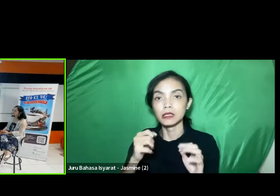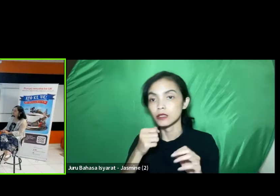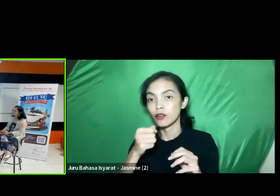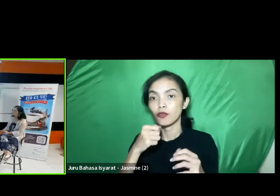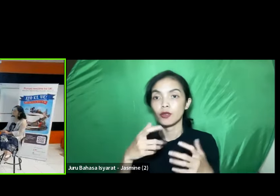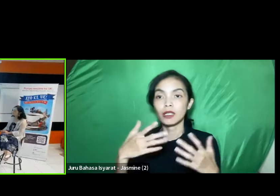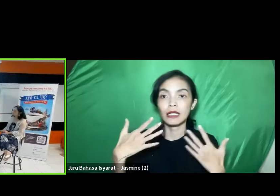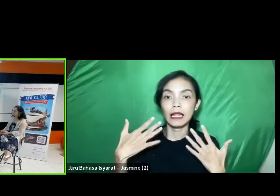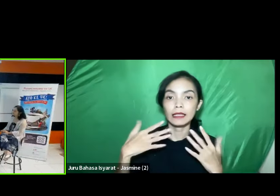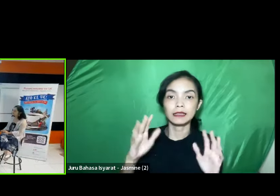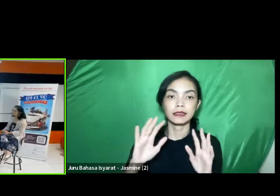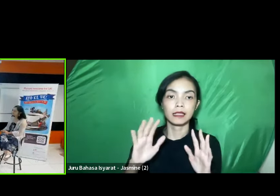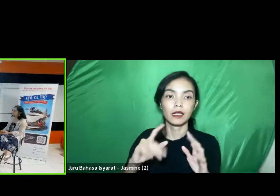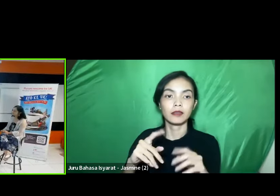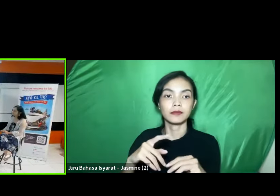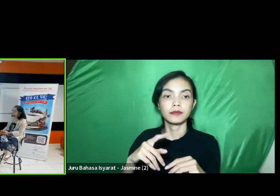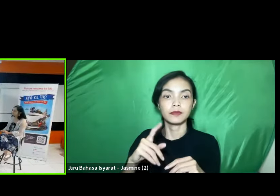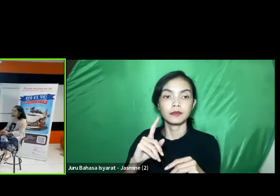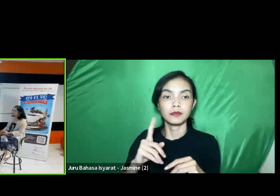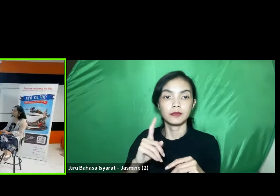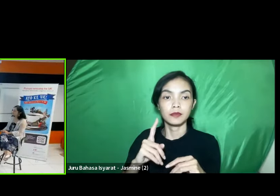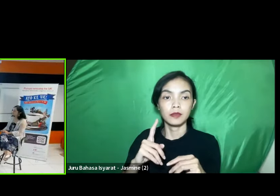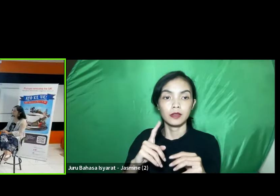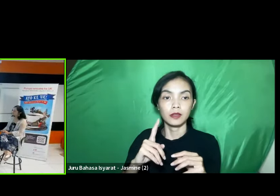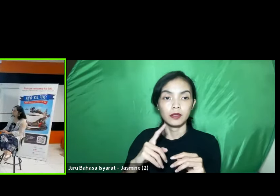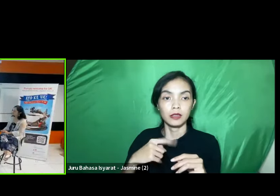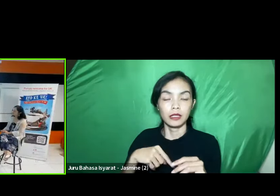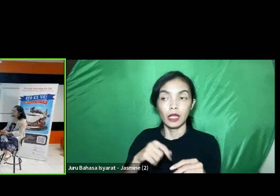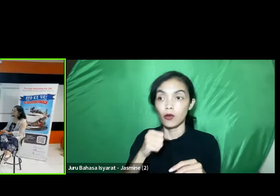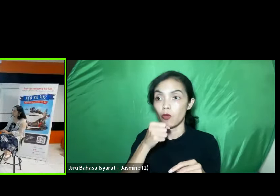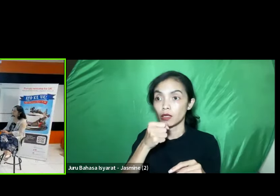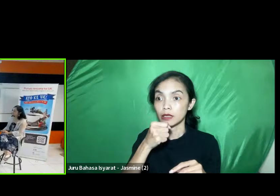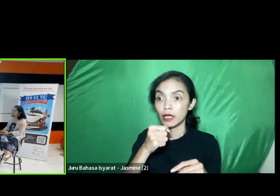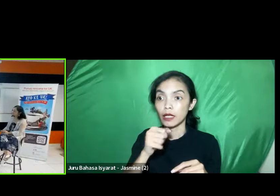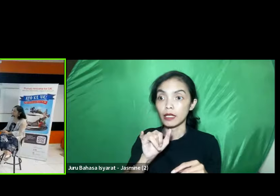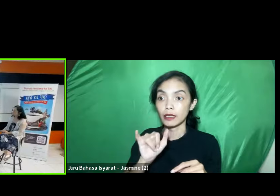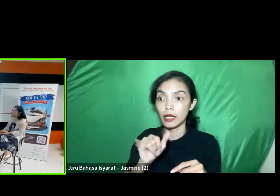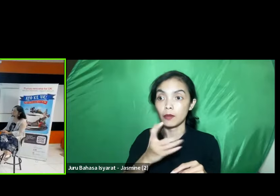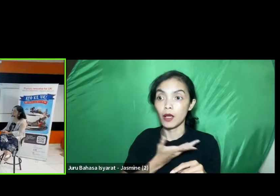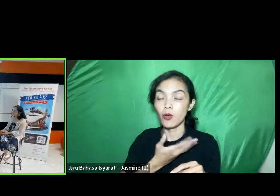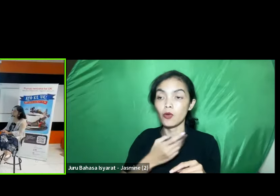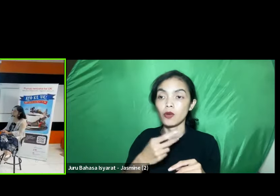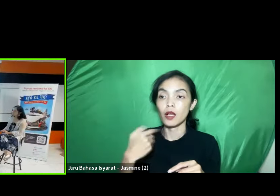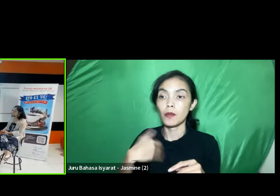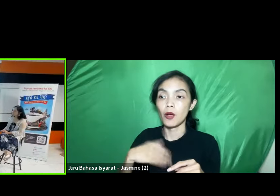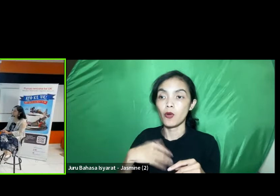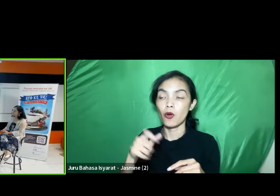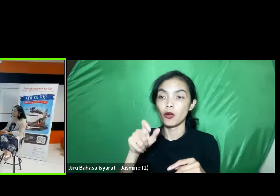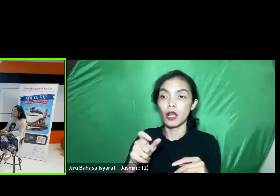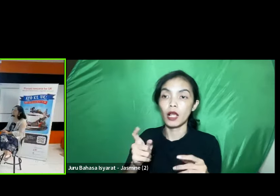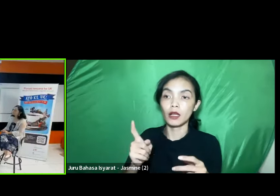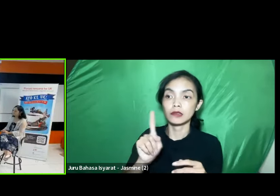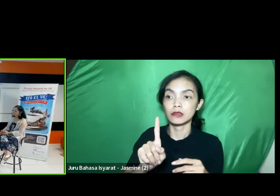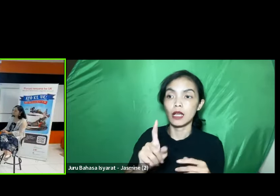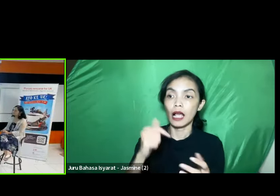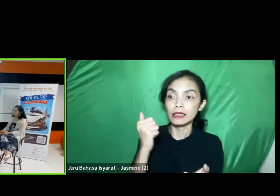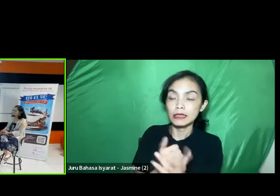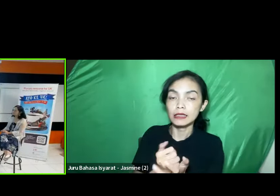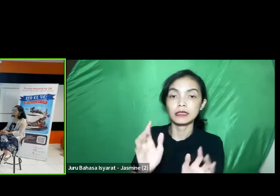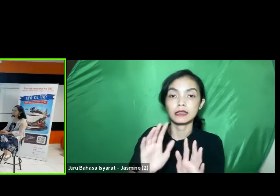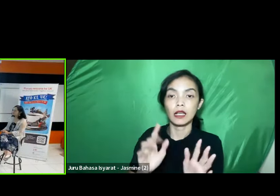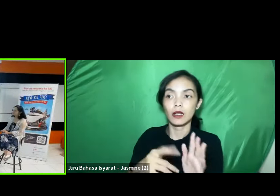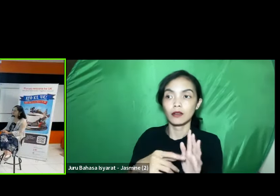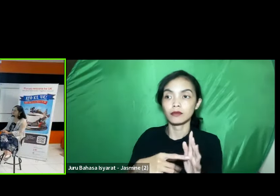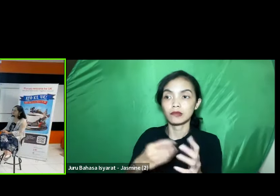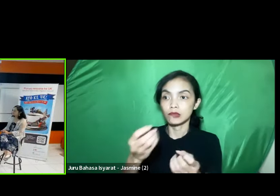kita kalau misalnya waktu jadi pewawancara kita juga enggak pengin yang muncul itu bukan the real you karena